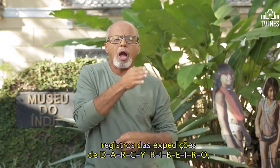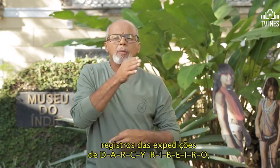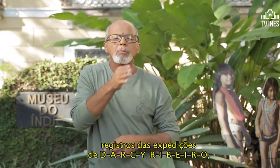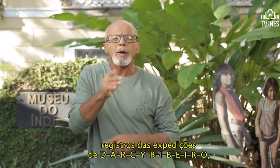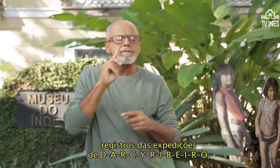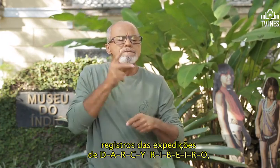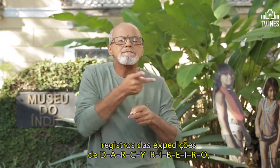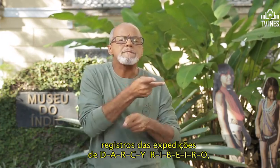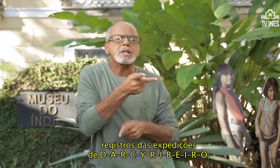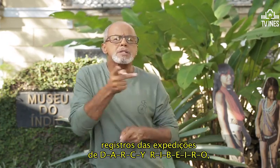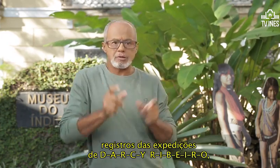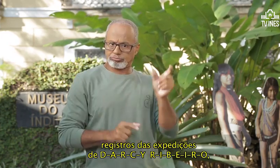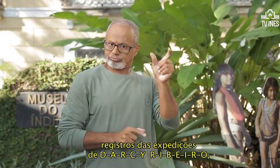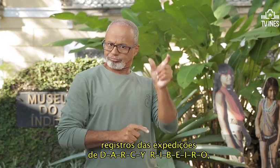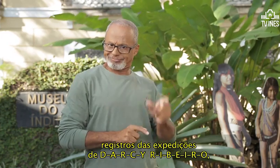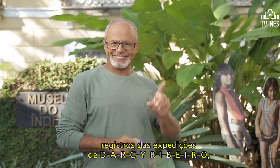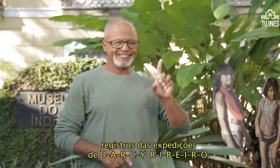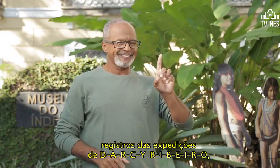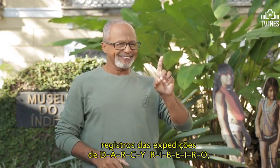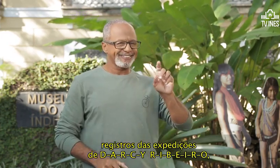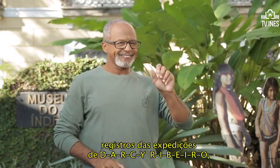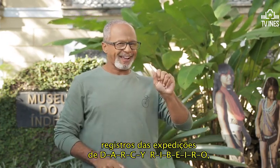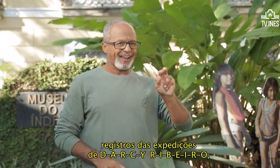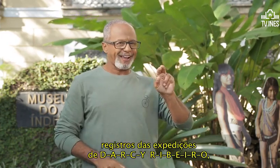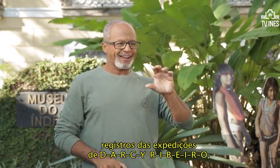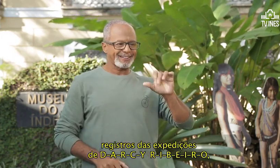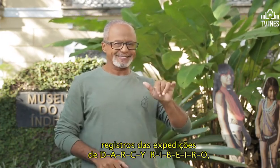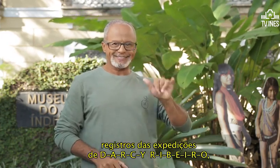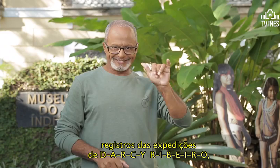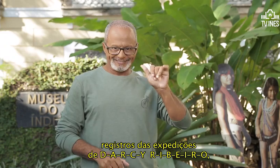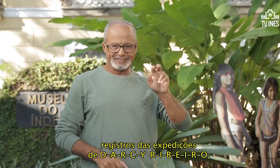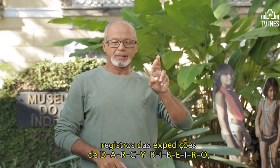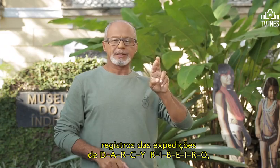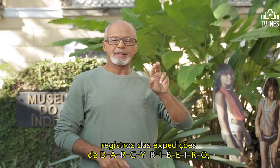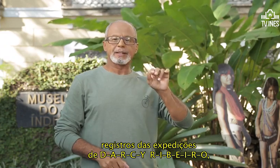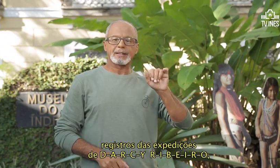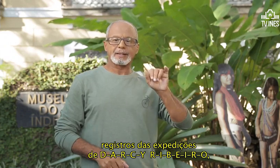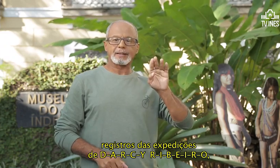das expedições de Darcy Ribeiro.